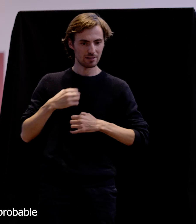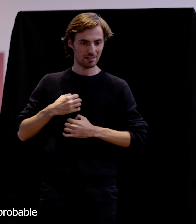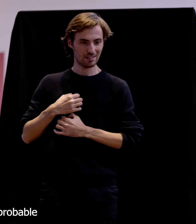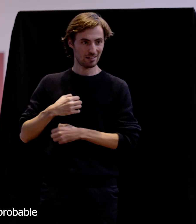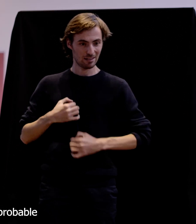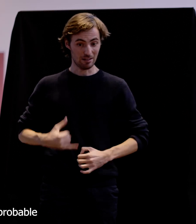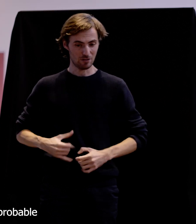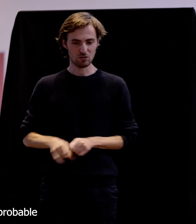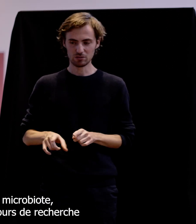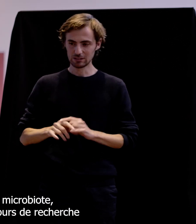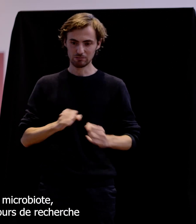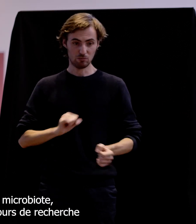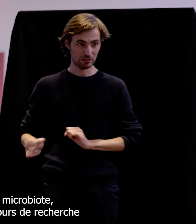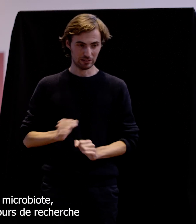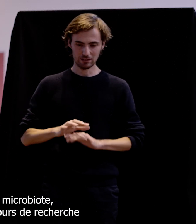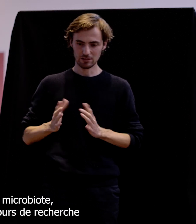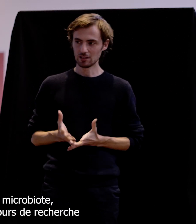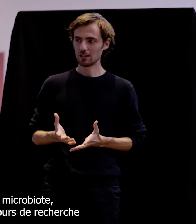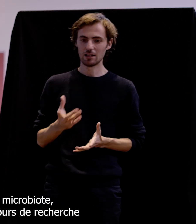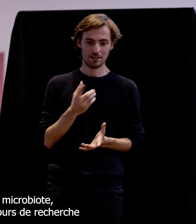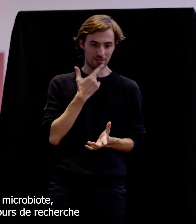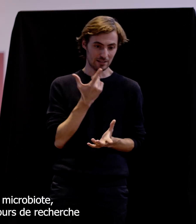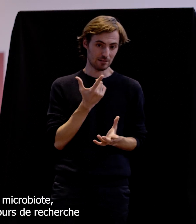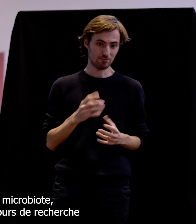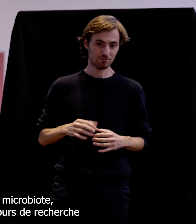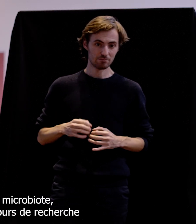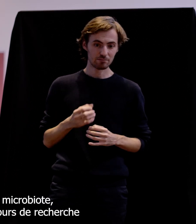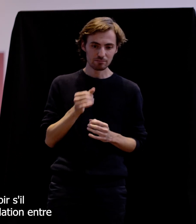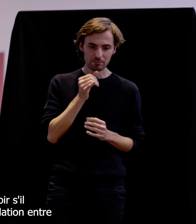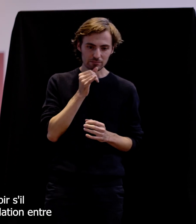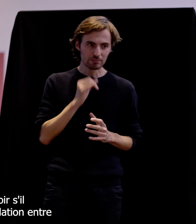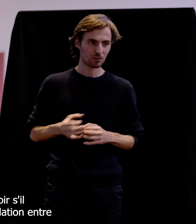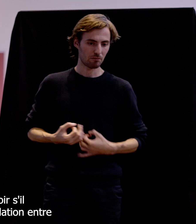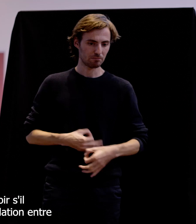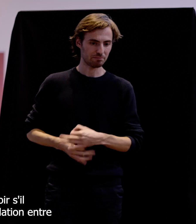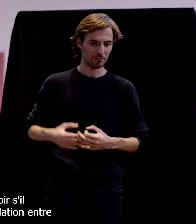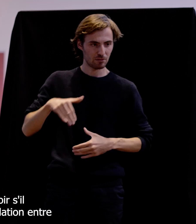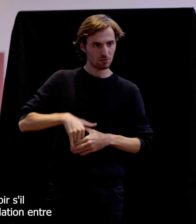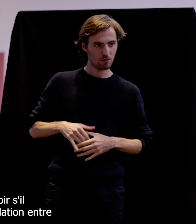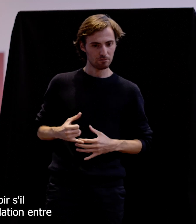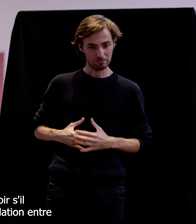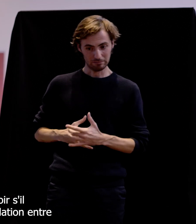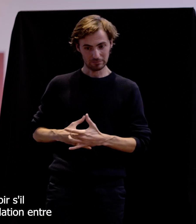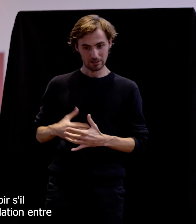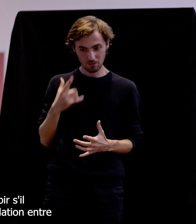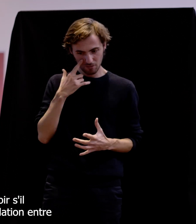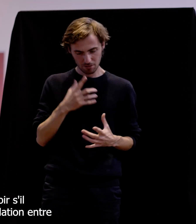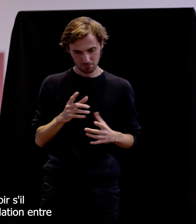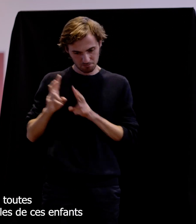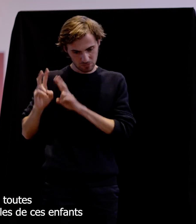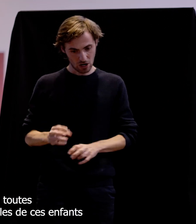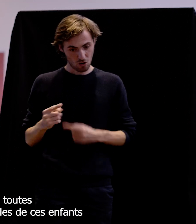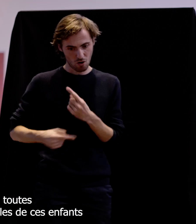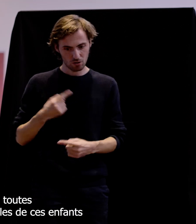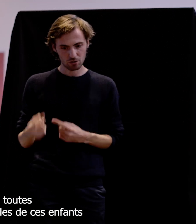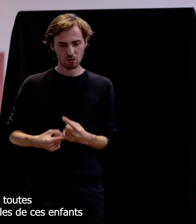il est probable qu'ils aient une microbiote, et donc elle est en cours de recherche pour savoir s'il y aurait une relation entre